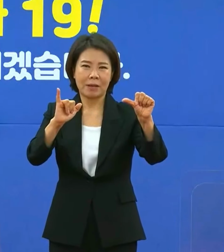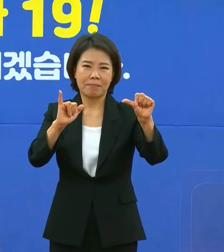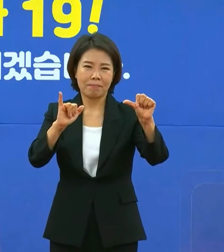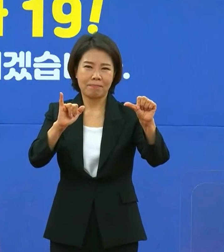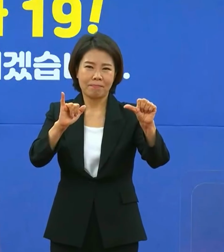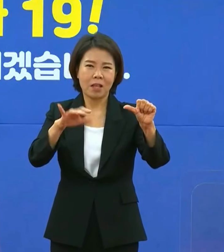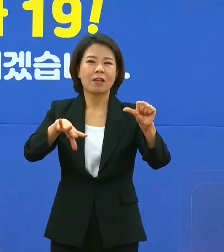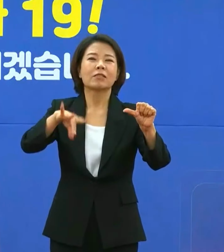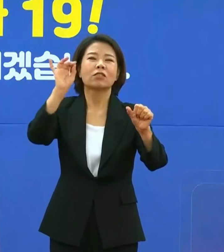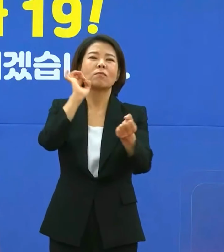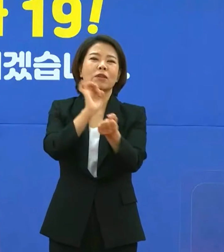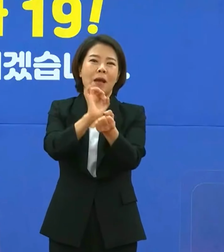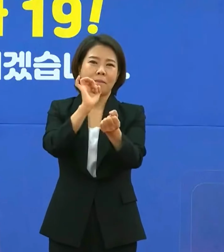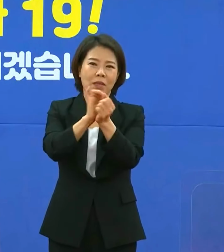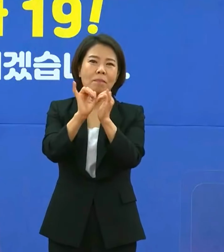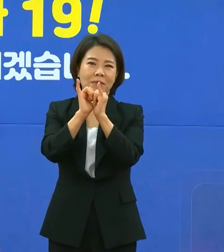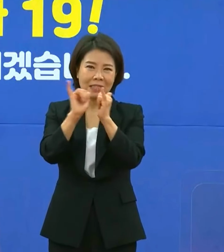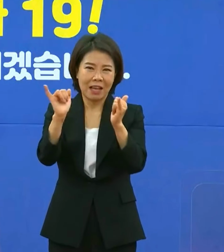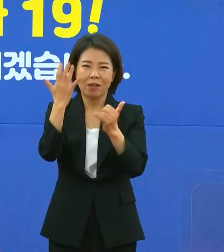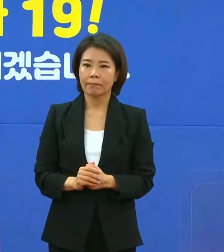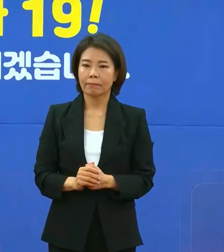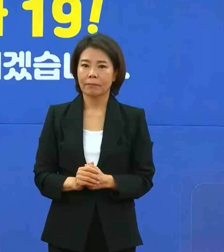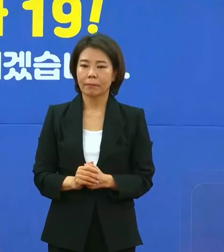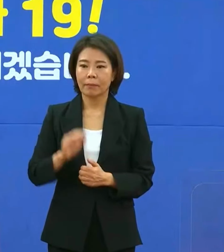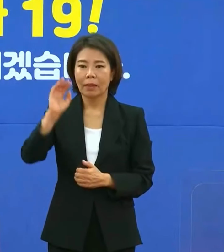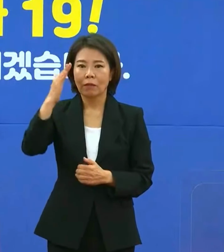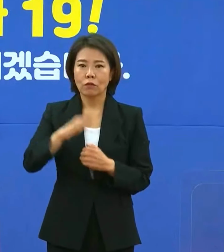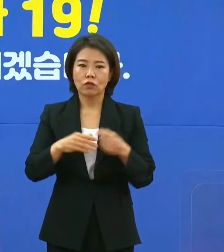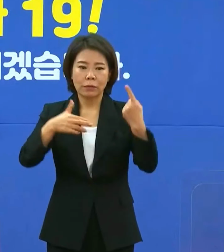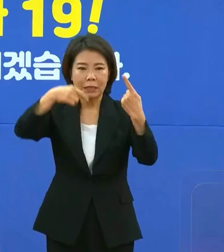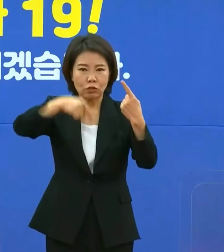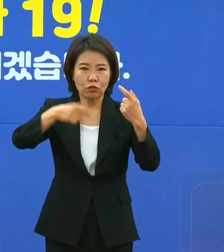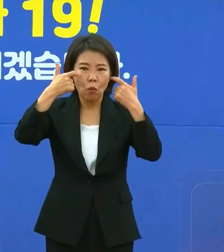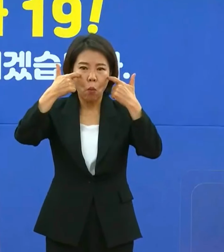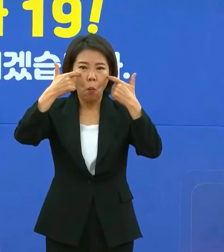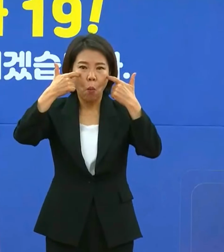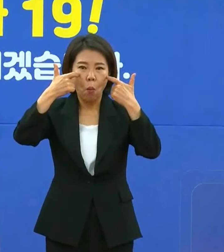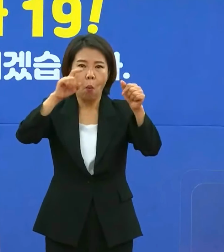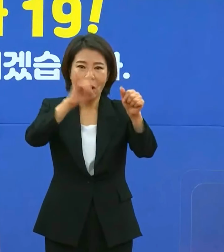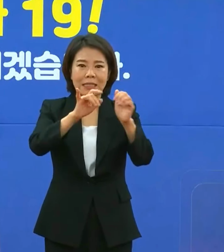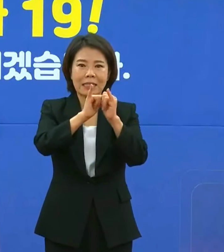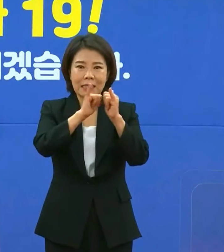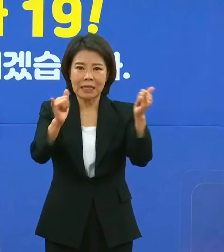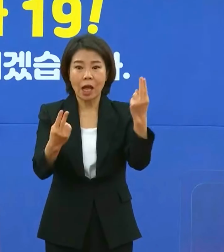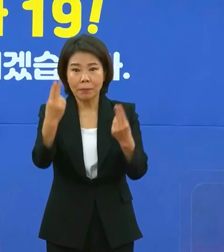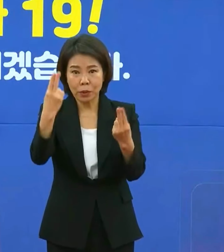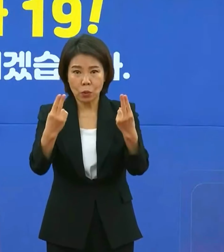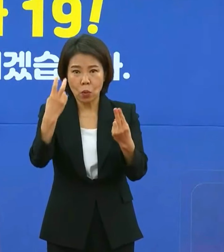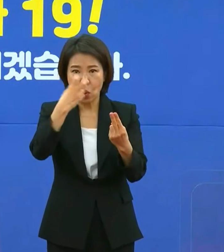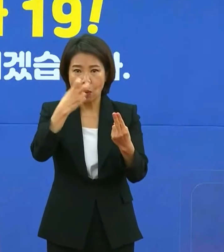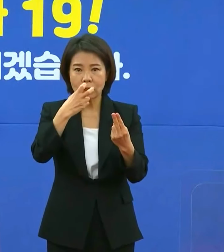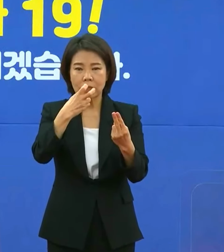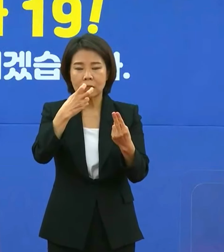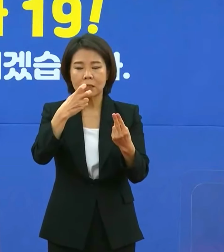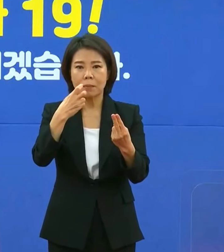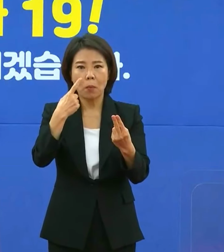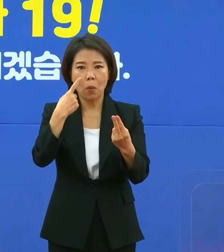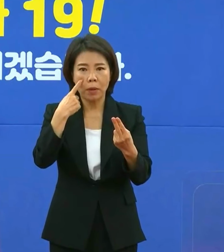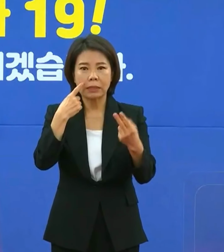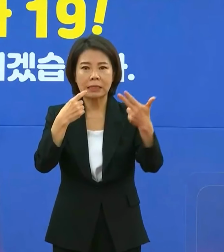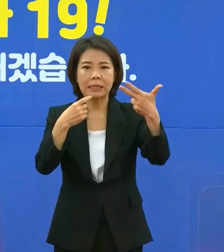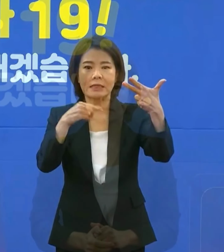최초 감염 경로가 확인되지 않는 상태입니다 핵은 1주 확진 자수 대비 하여 검출 율은 7.4%